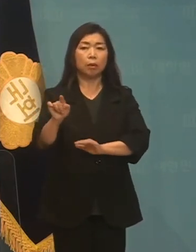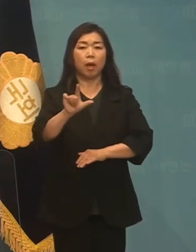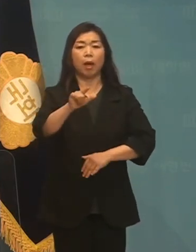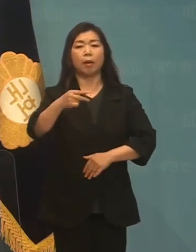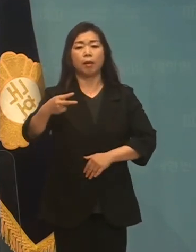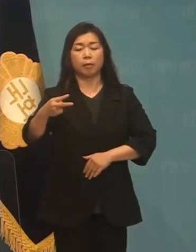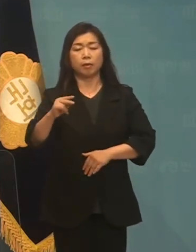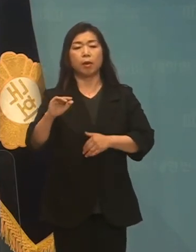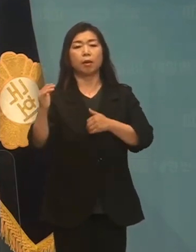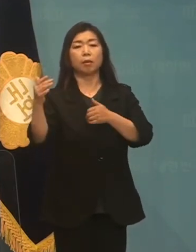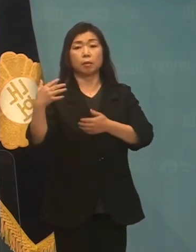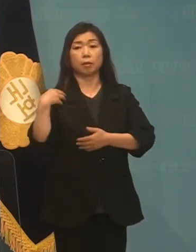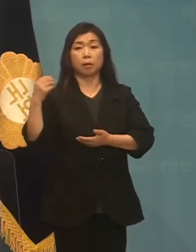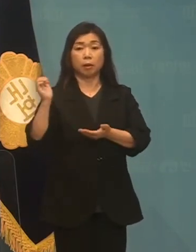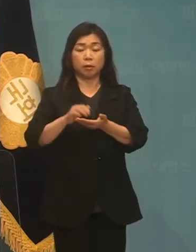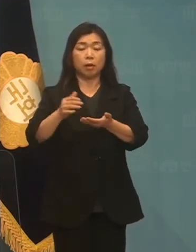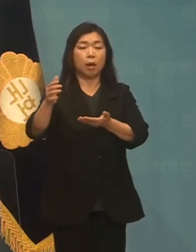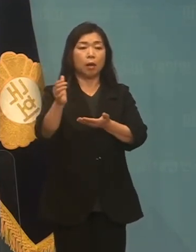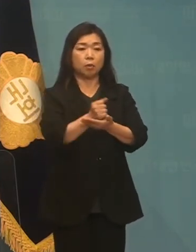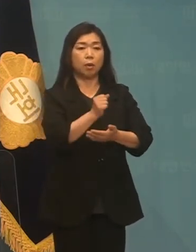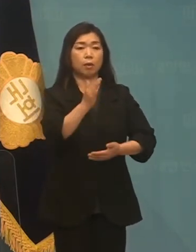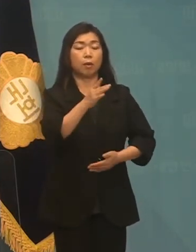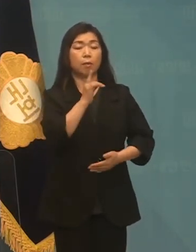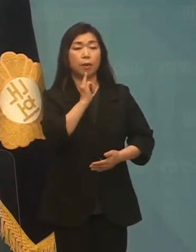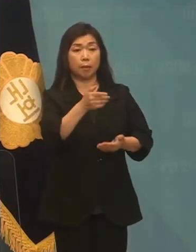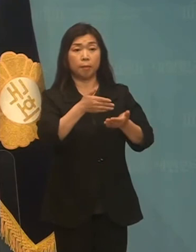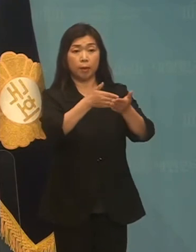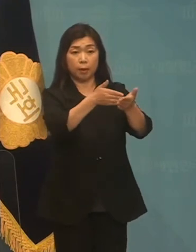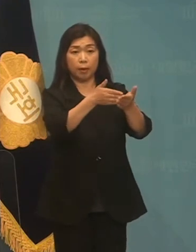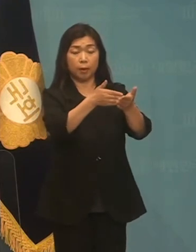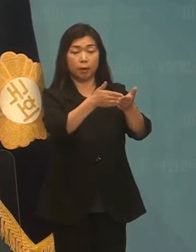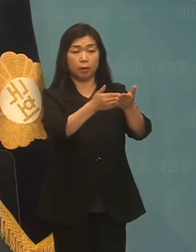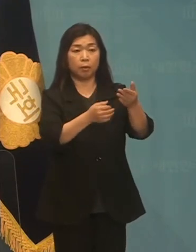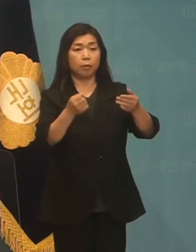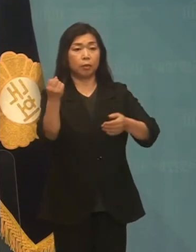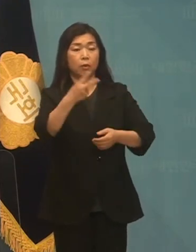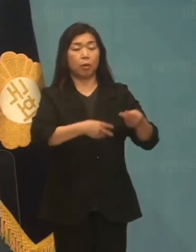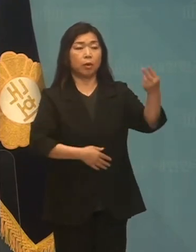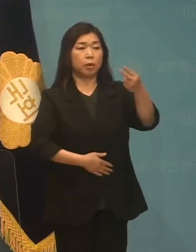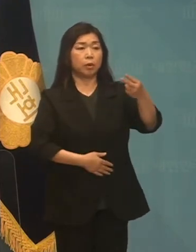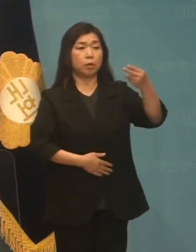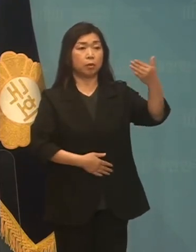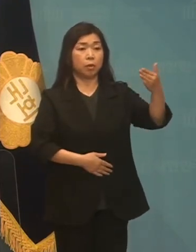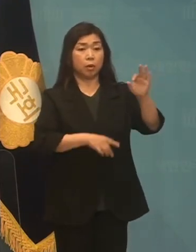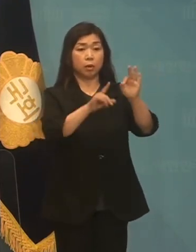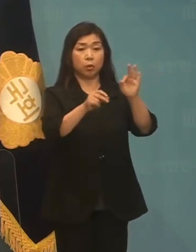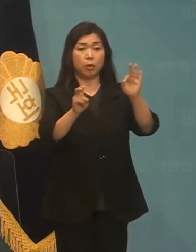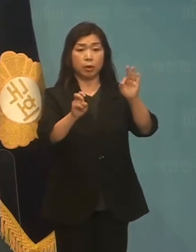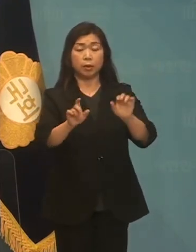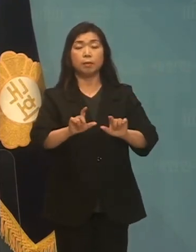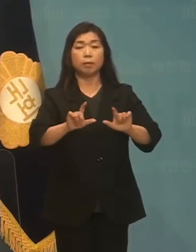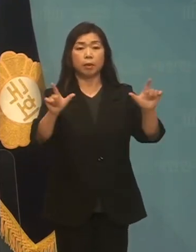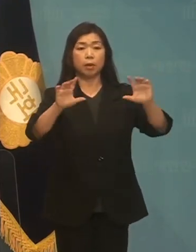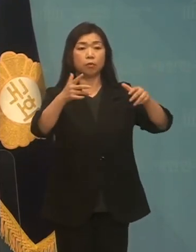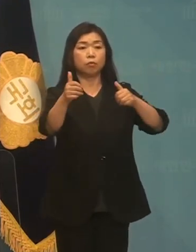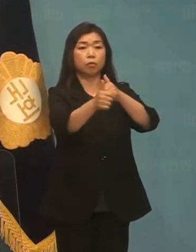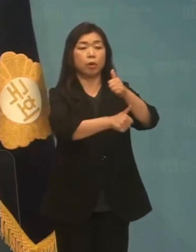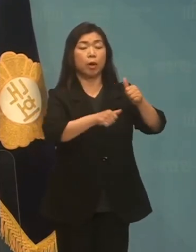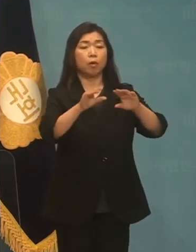도와내야 한다고 말했습니다. 2009년 10월 20일 국회